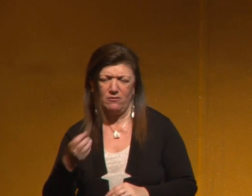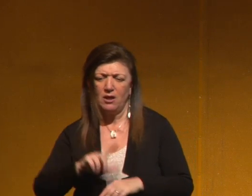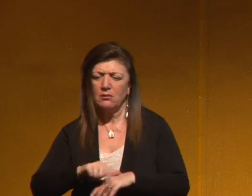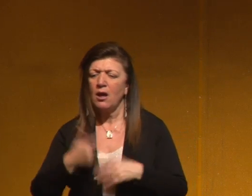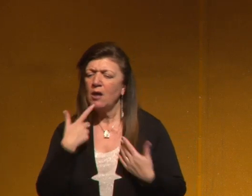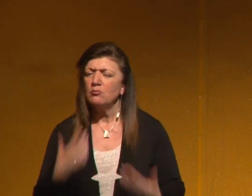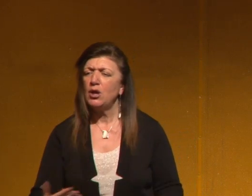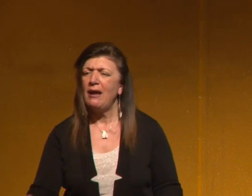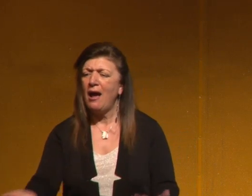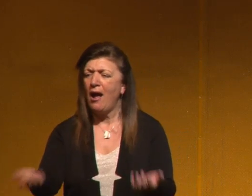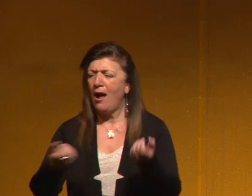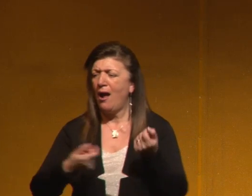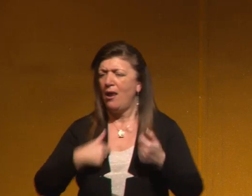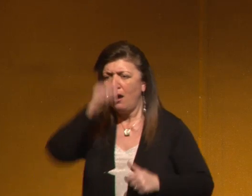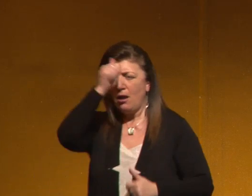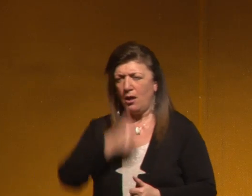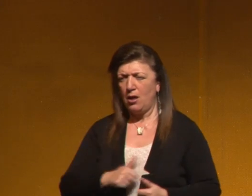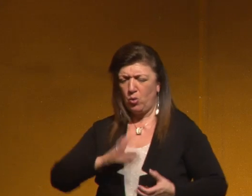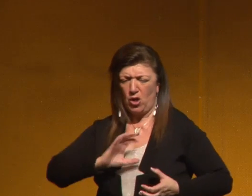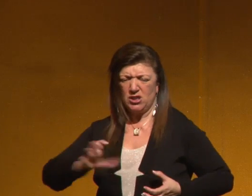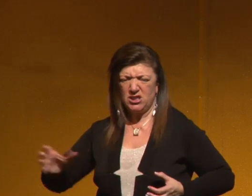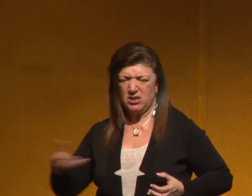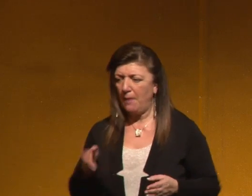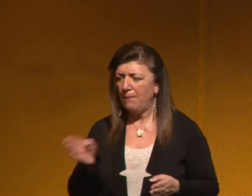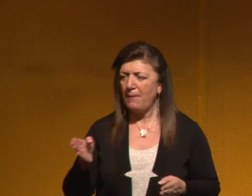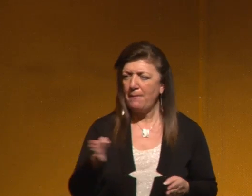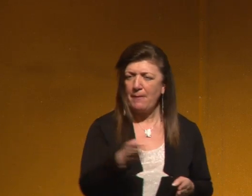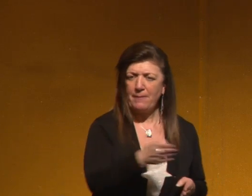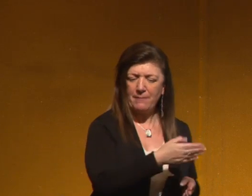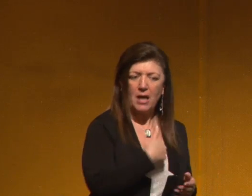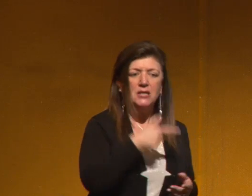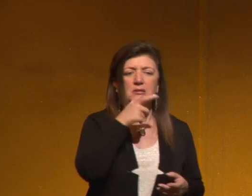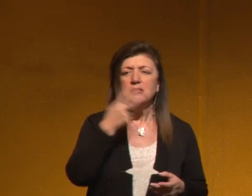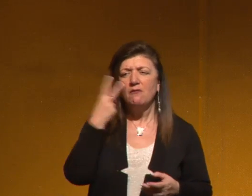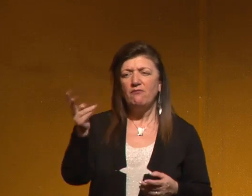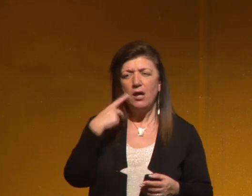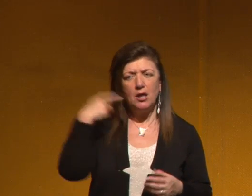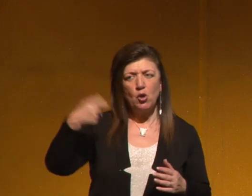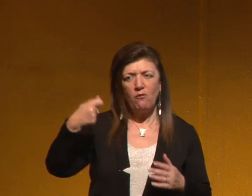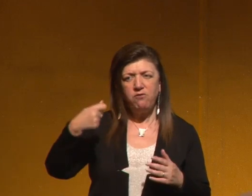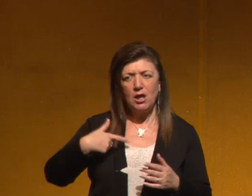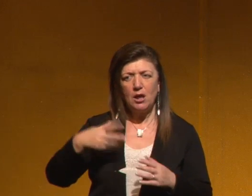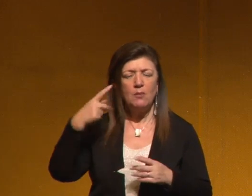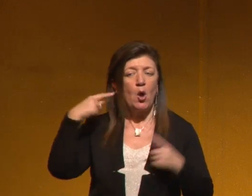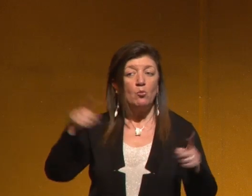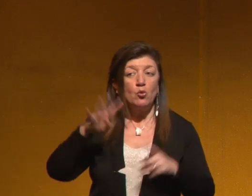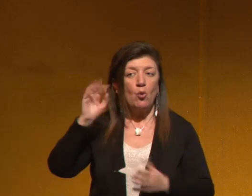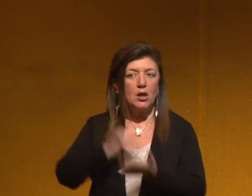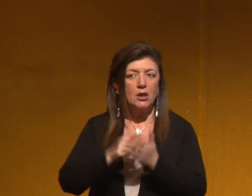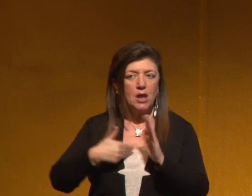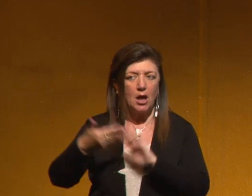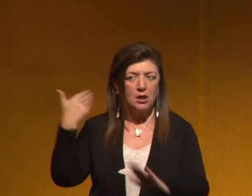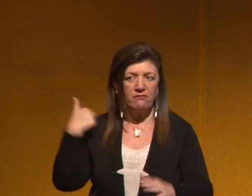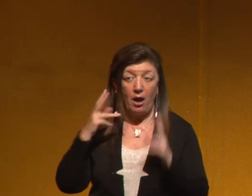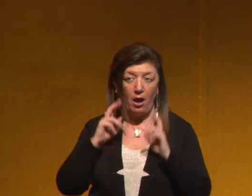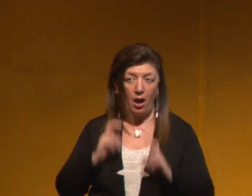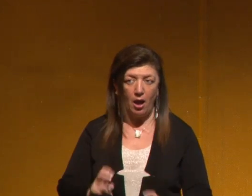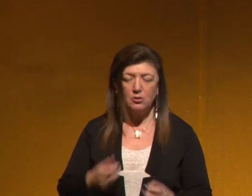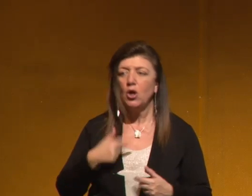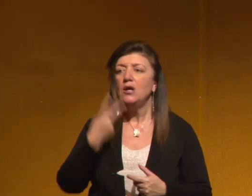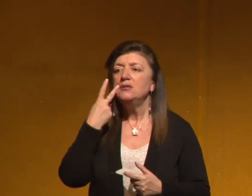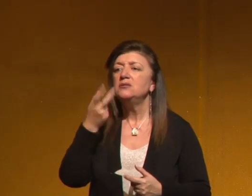rete del multitasking tutto accelerato se noi guardiamo un film contiamo musica di 40 anni fa ci sembra tutto enormemente lento se la facciamo